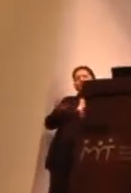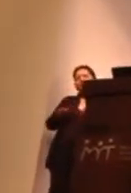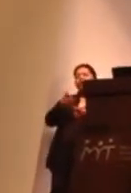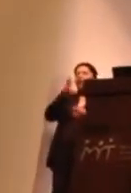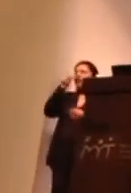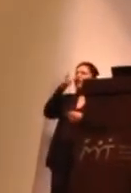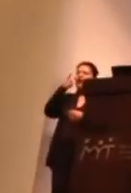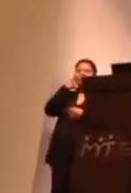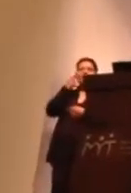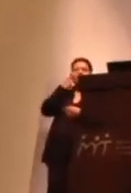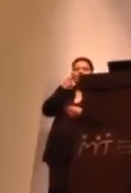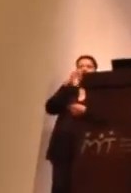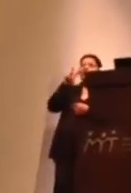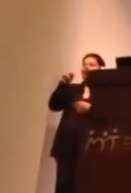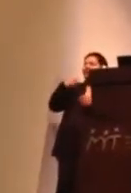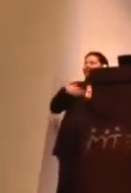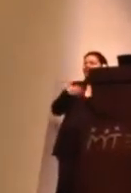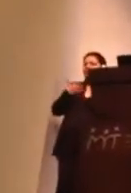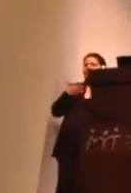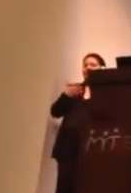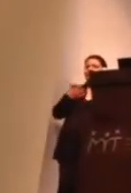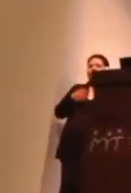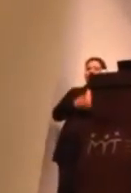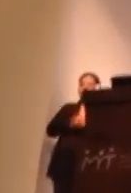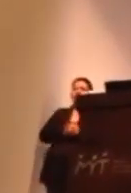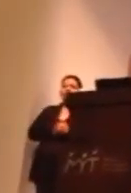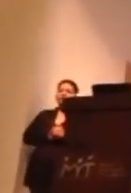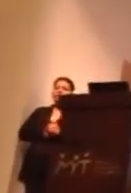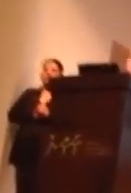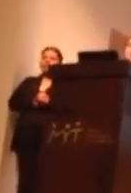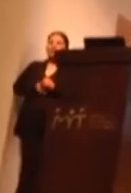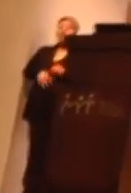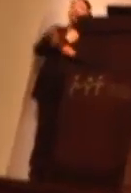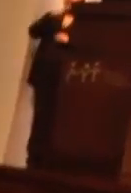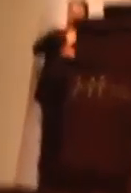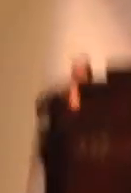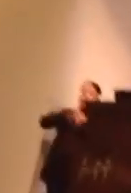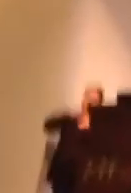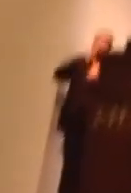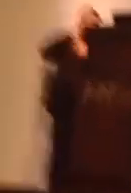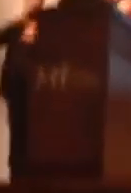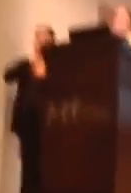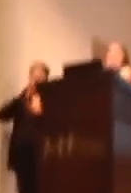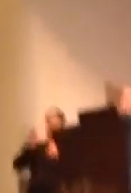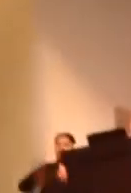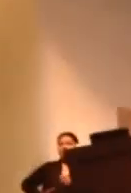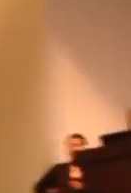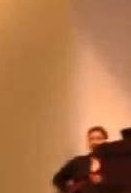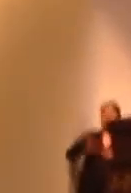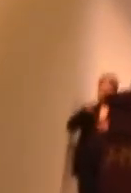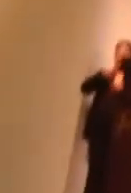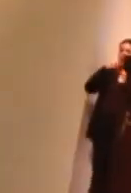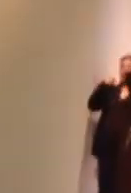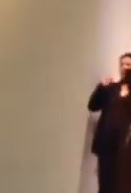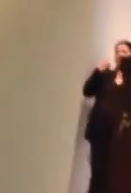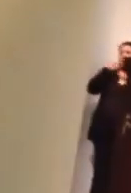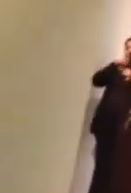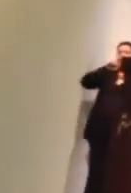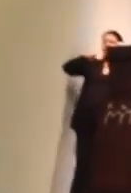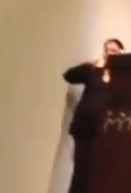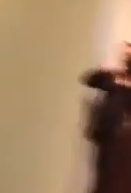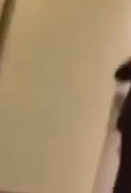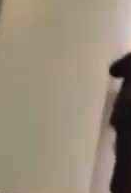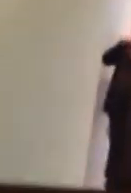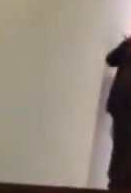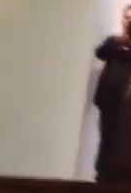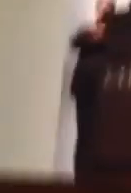ya no te enojes, ya no sé qué. Lo único que estás haciendo con eso es reforzar la conducta. Entonces, ¿cómo puedes hacer el cambio de